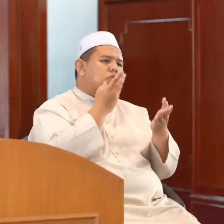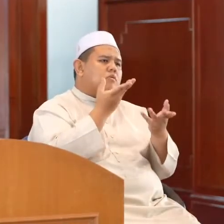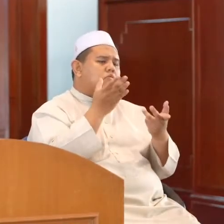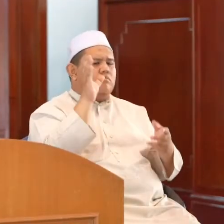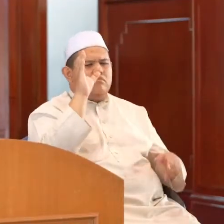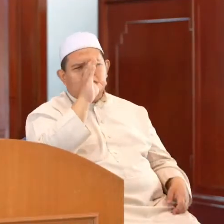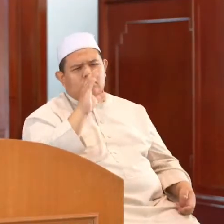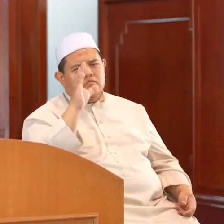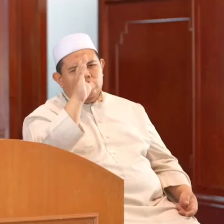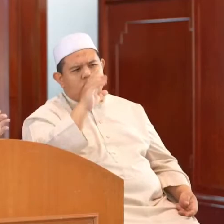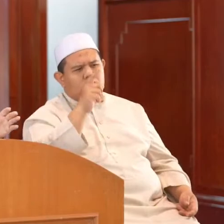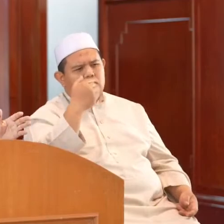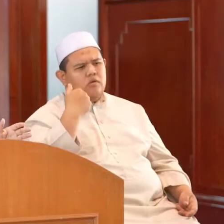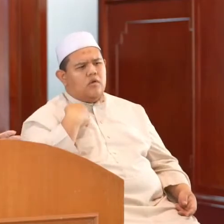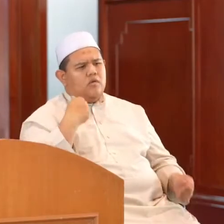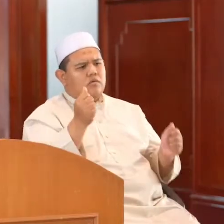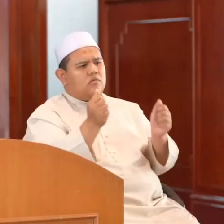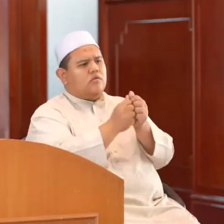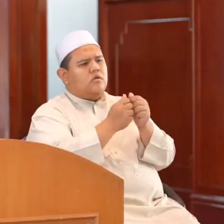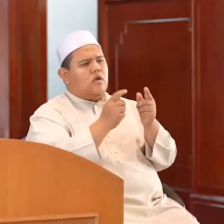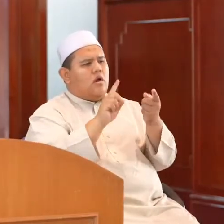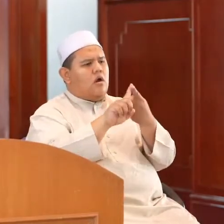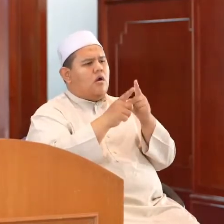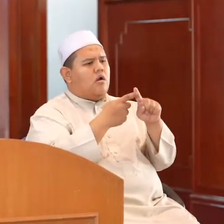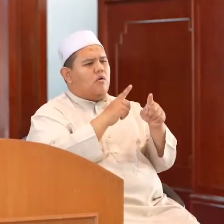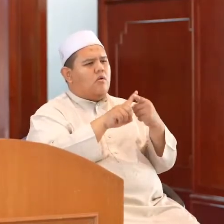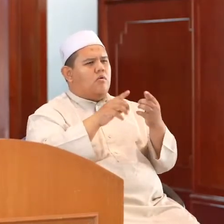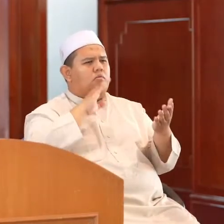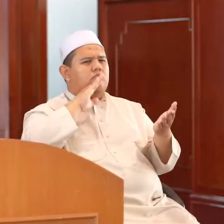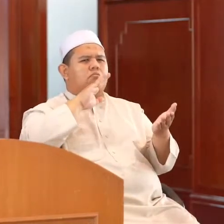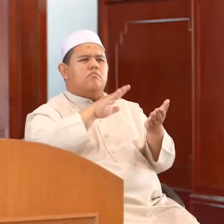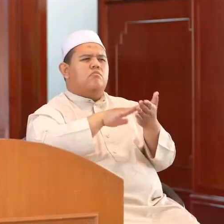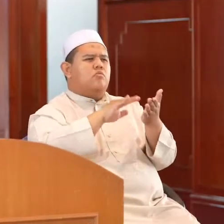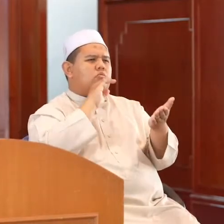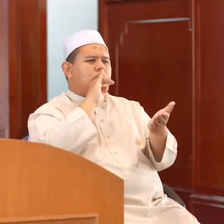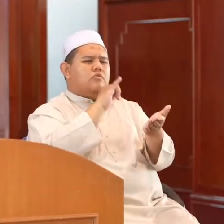Cari punya cari, berada bersama kawan-kawan yang teruk nakal,